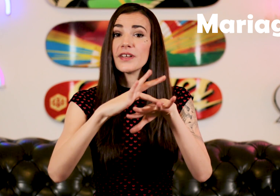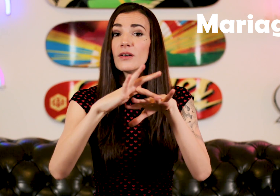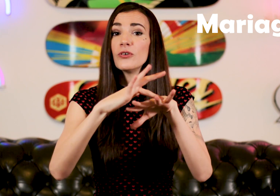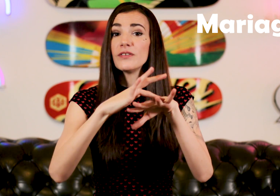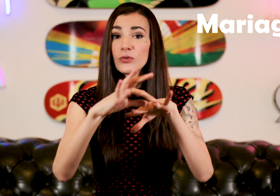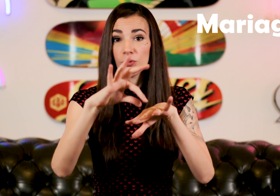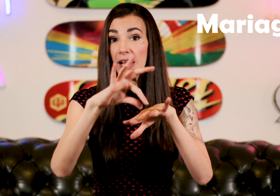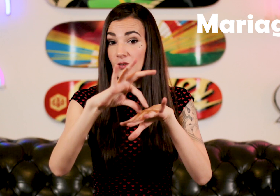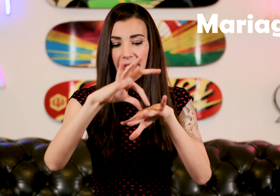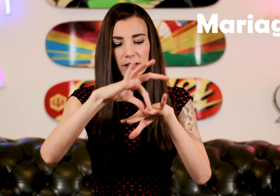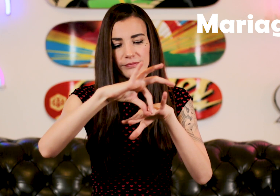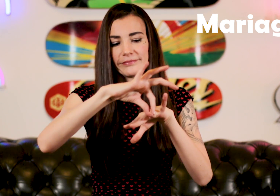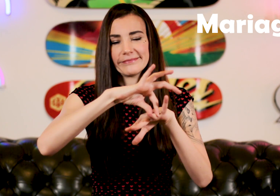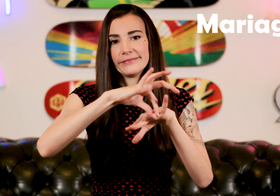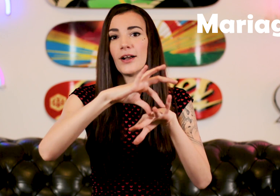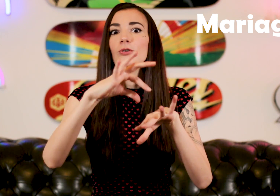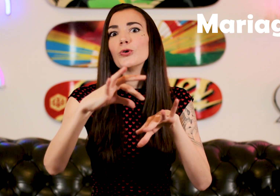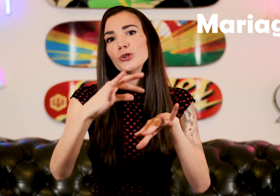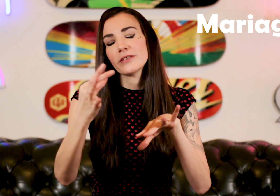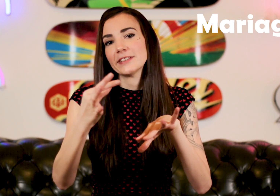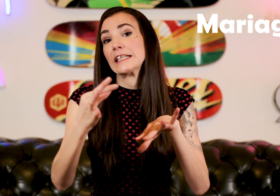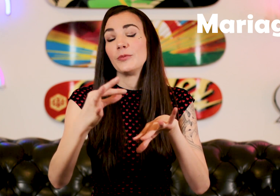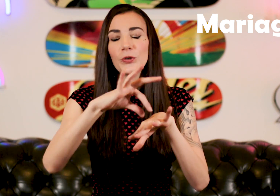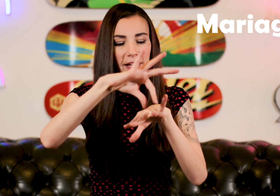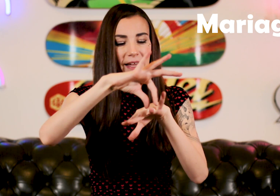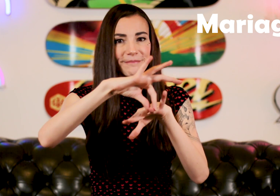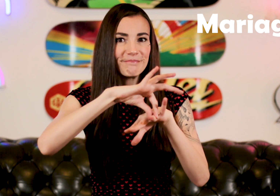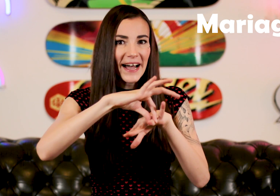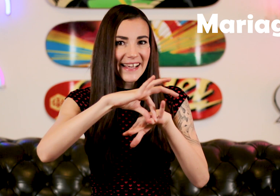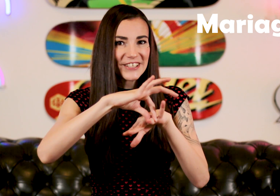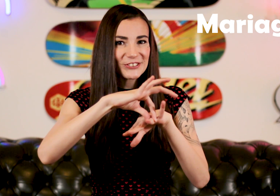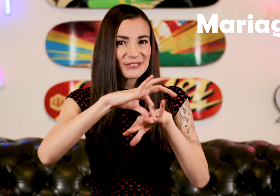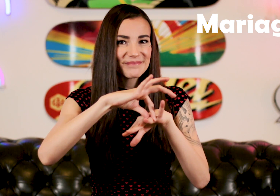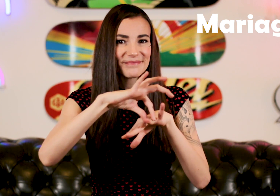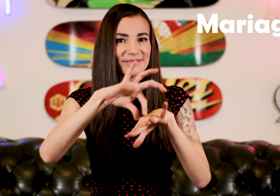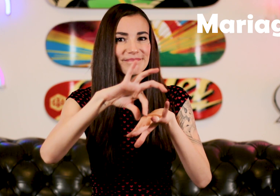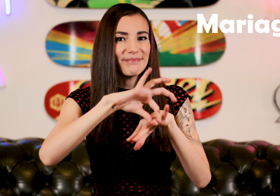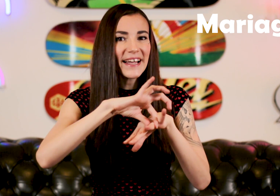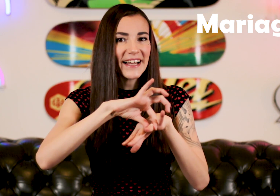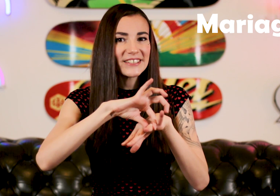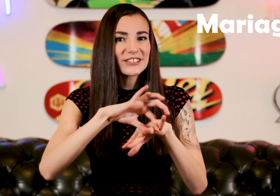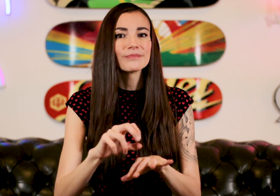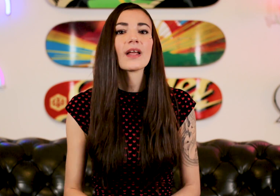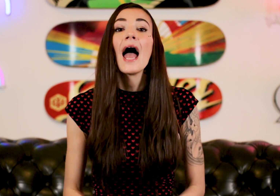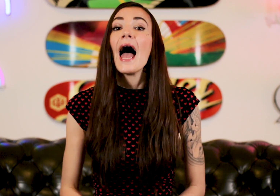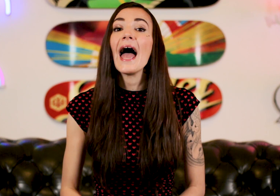poser au niveau de l'annulaire, le gauche hein, c'est quand même mieux, mariage, mariage.